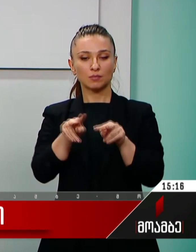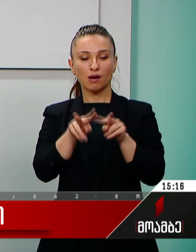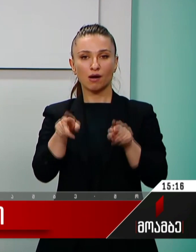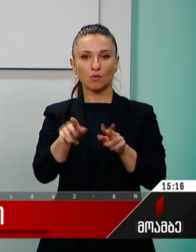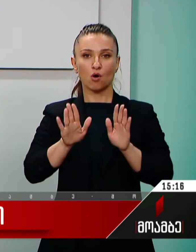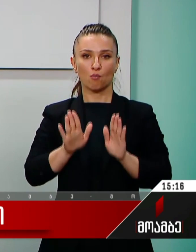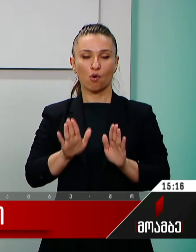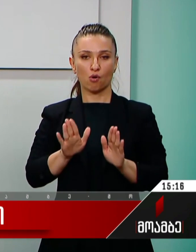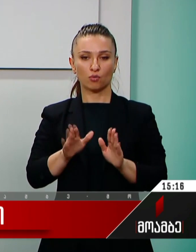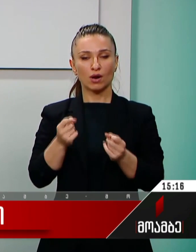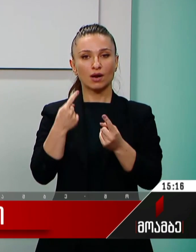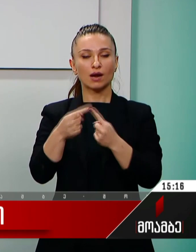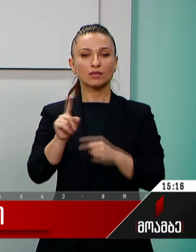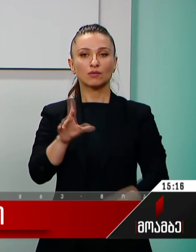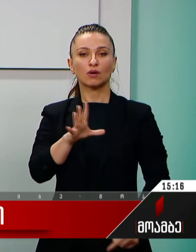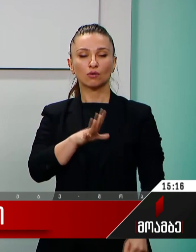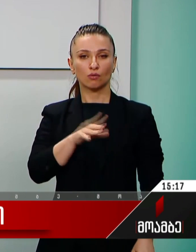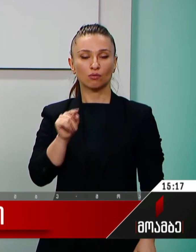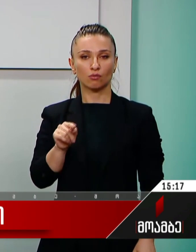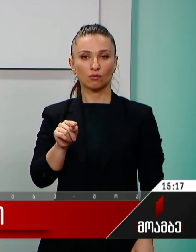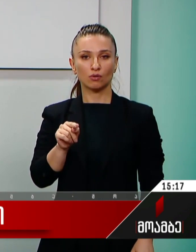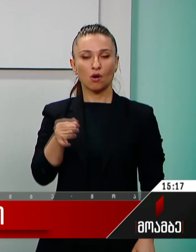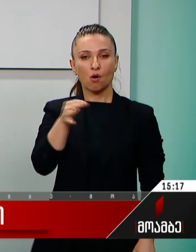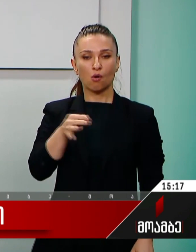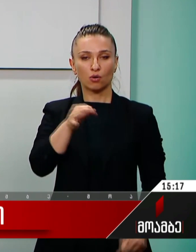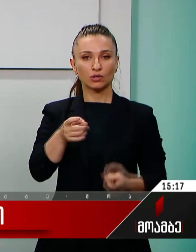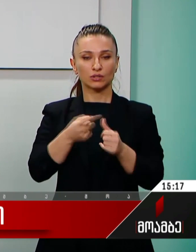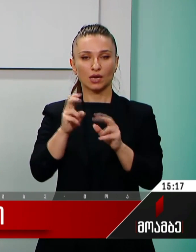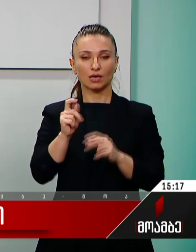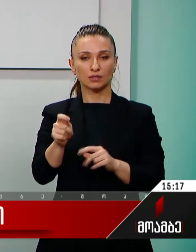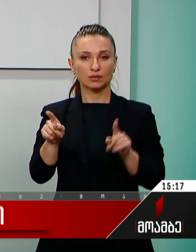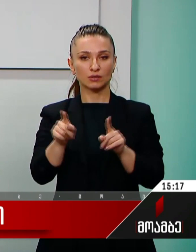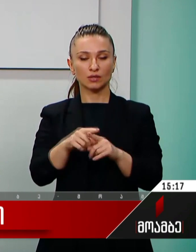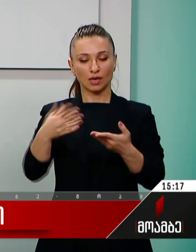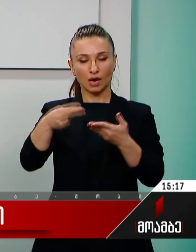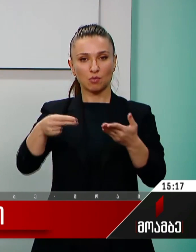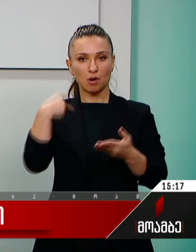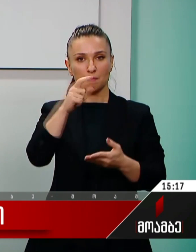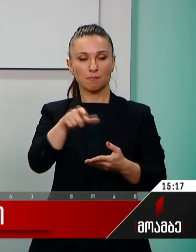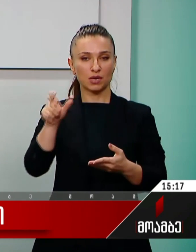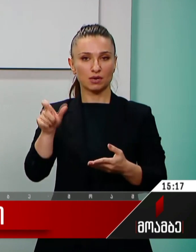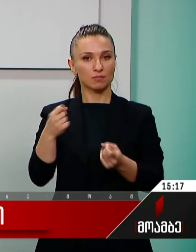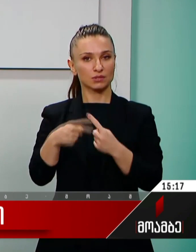ერთმანეთისგან მხოლოდ განსხვავდებოდა ოლქების დასახელებით და